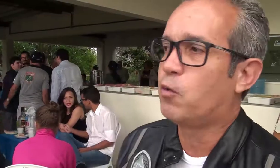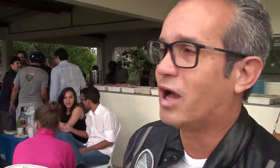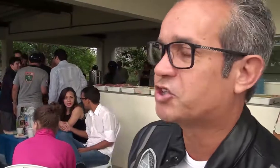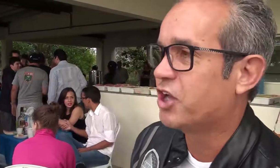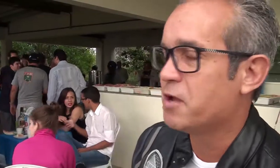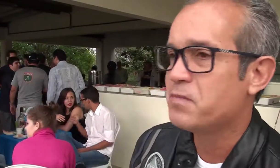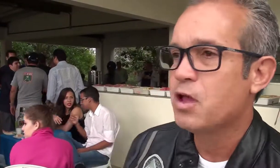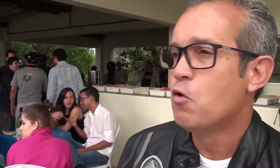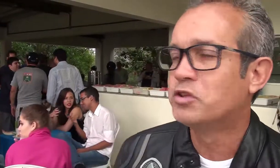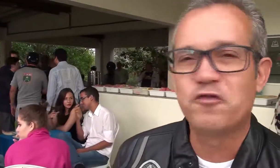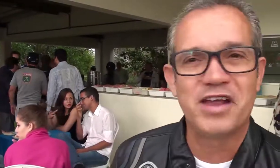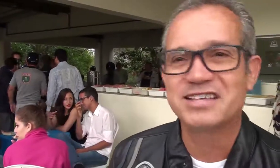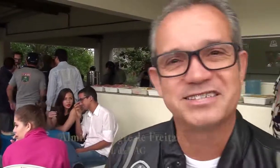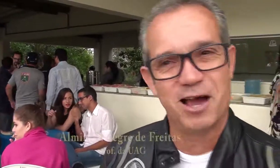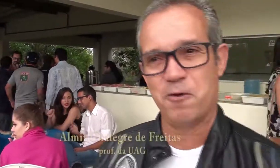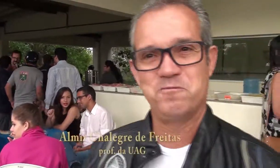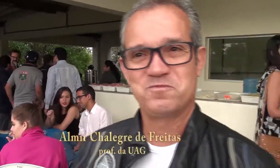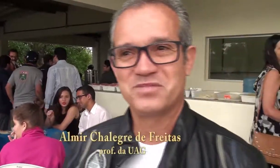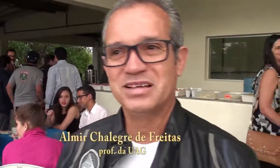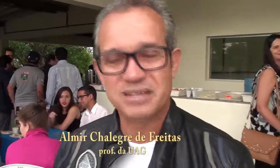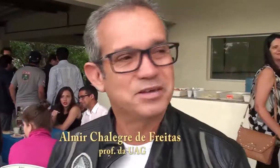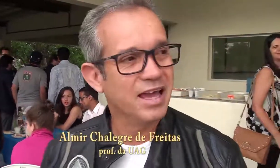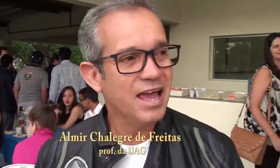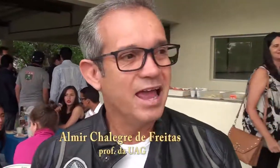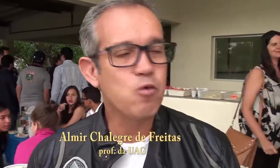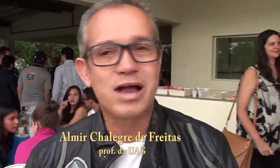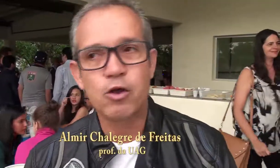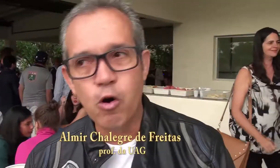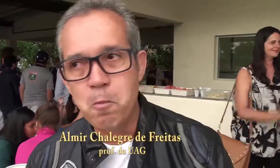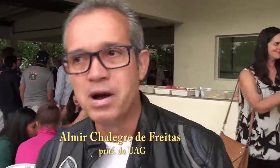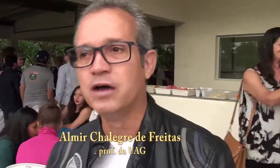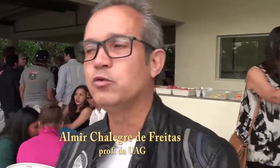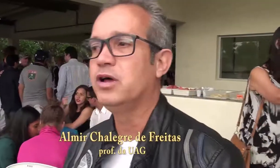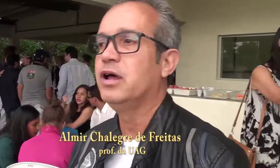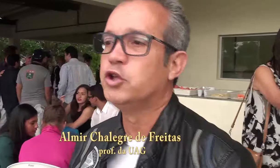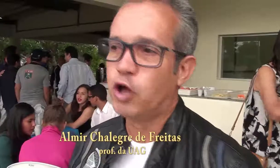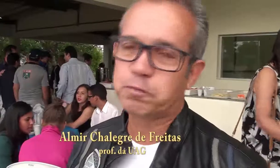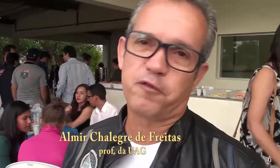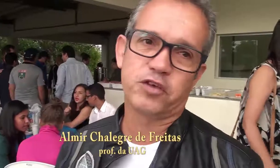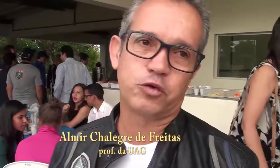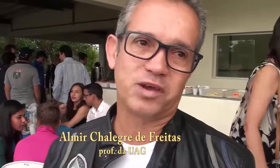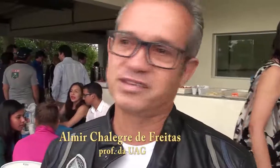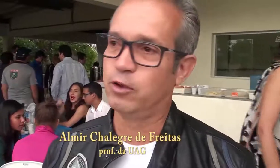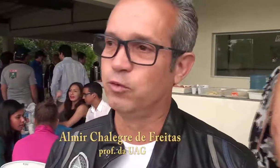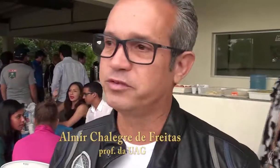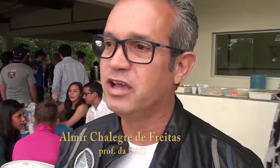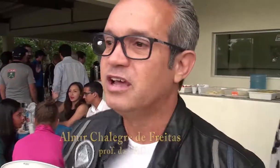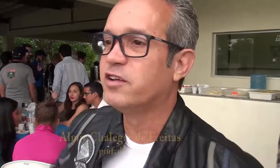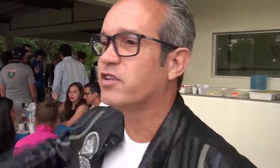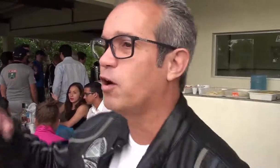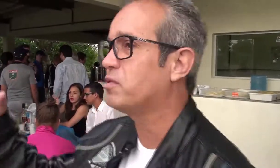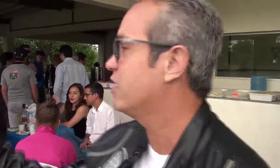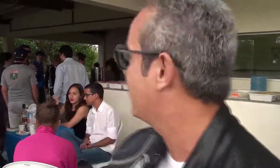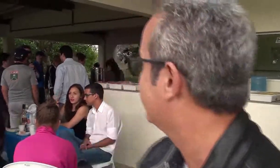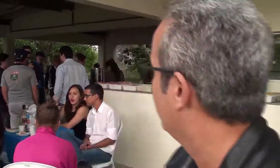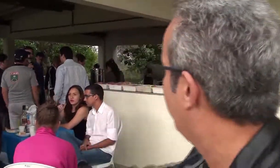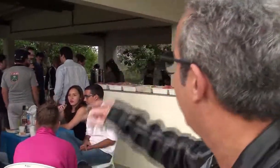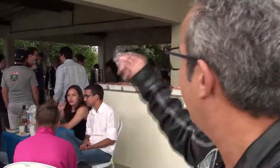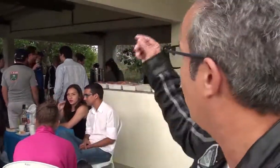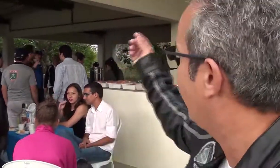UAG, um diferencial, sabe o que é? É o calor humano de nosso professor com esses alunos. Se você observar aqui, ó, é o